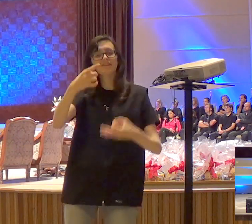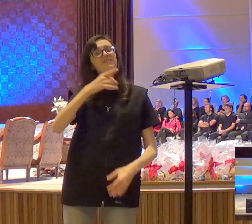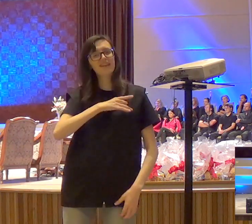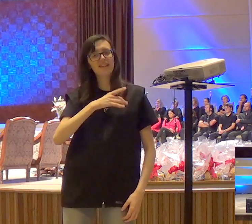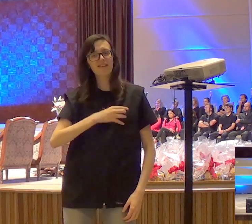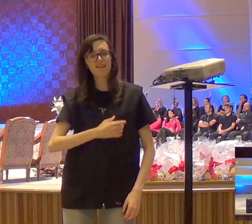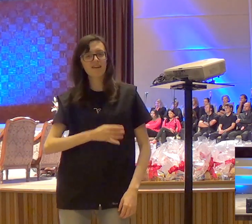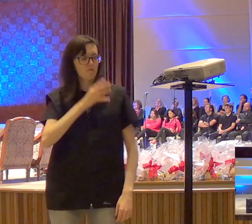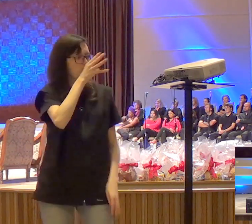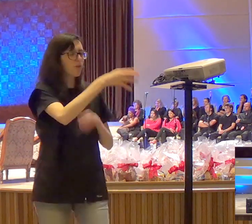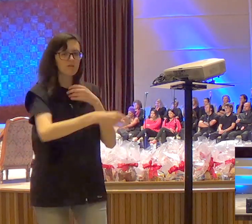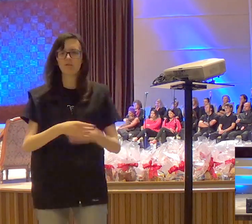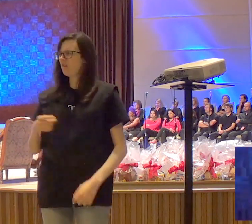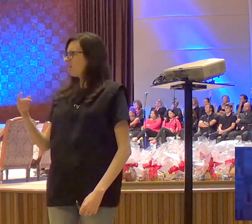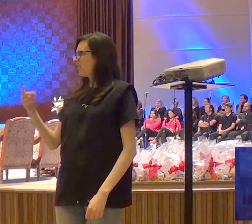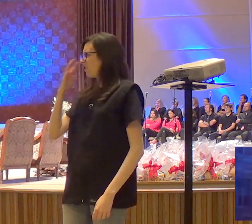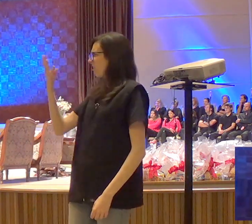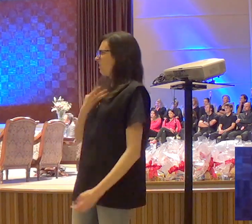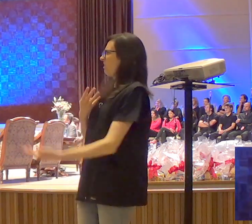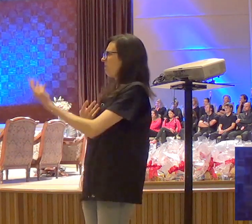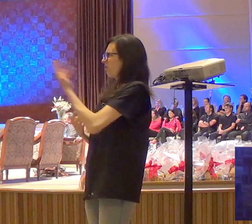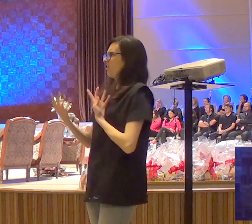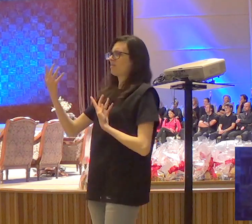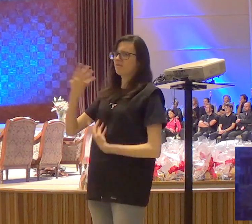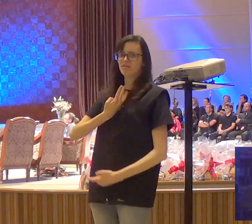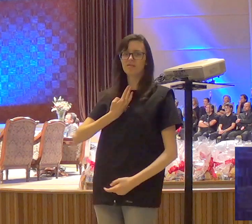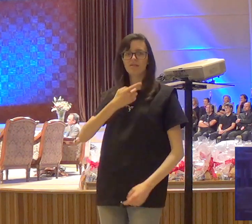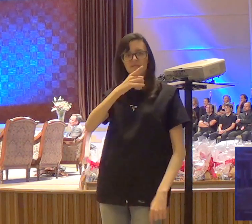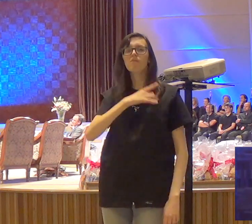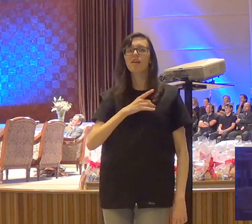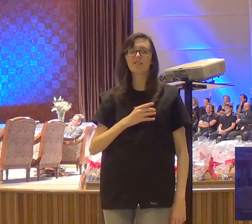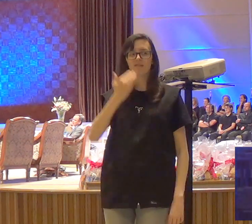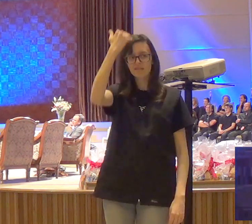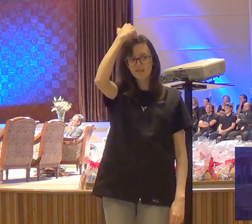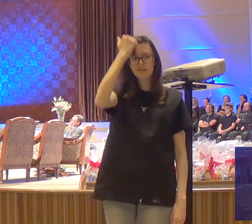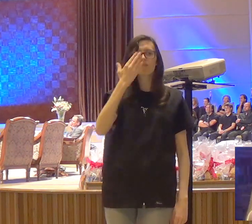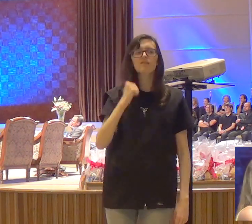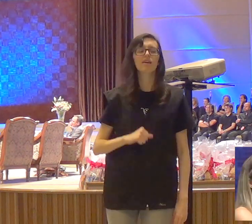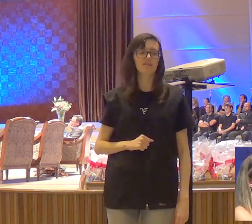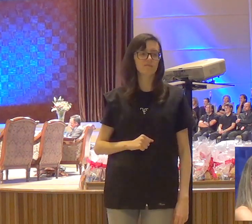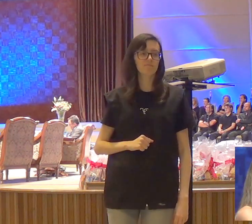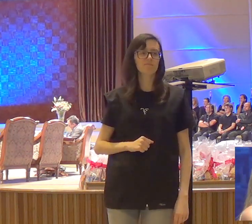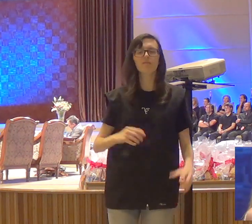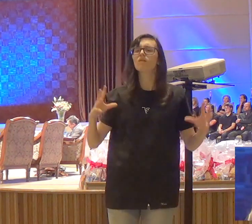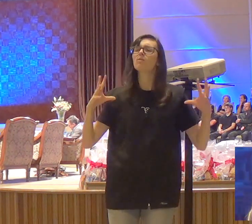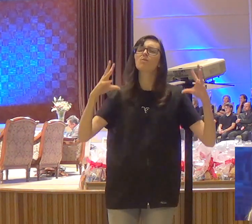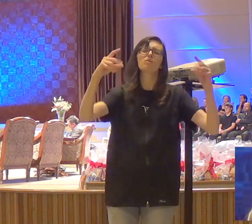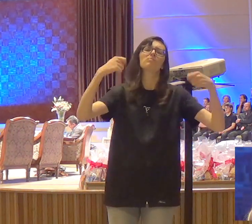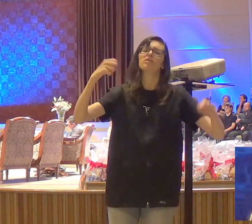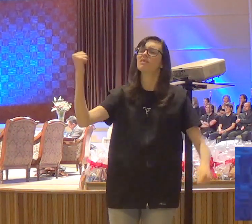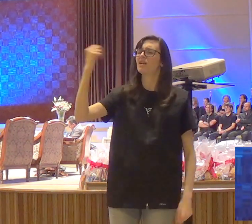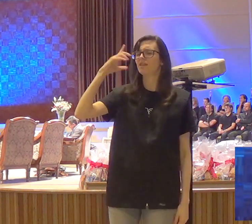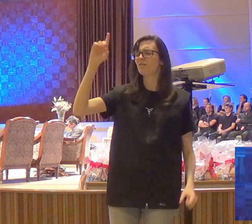Even you, who looks like a nice angel. Mesmo você que parece um anjo. All of us are, and we all need that grace. Todos nós precisamos da graça.